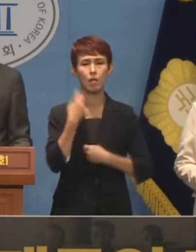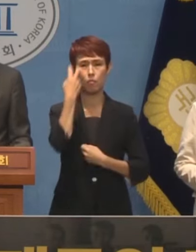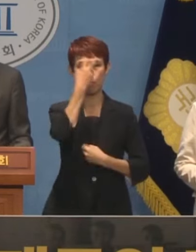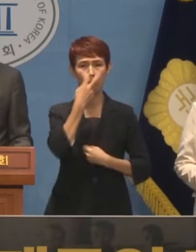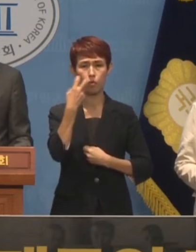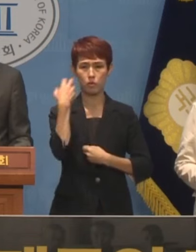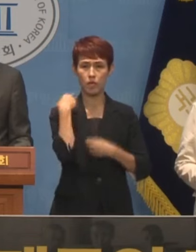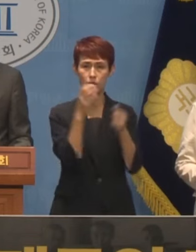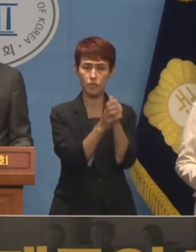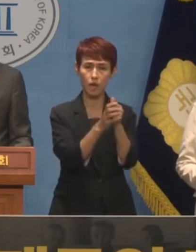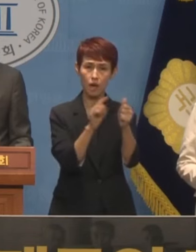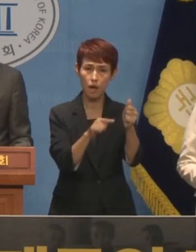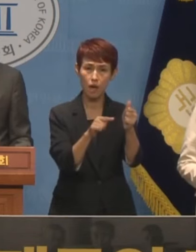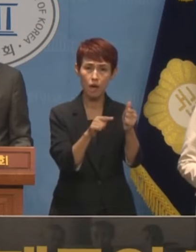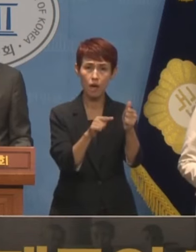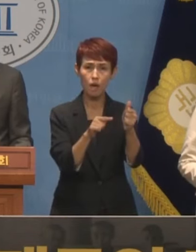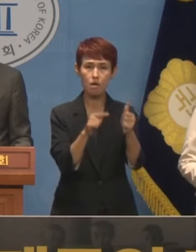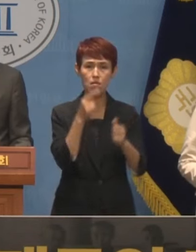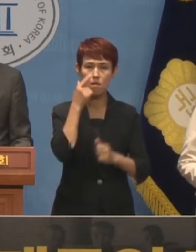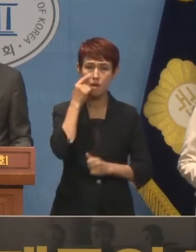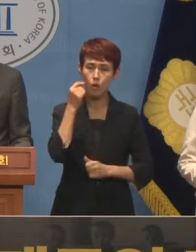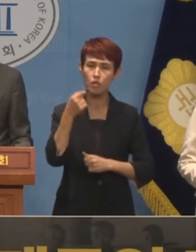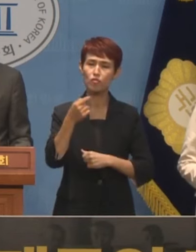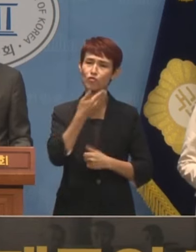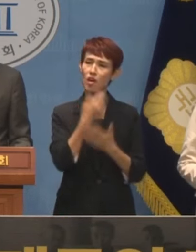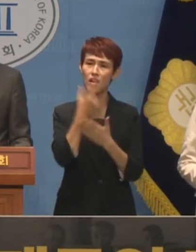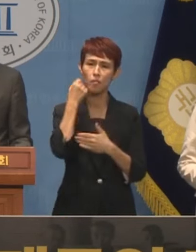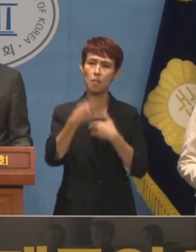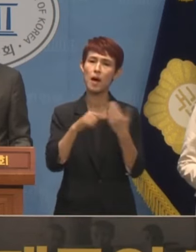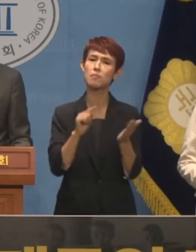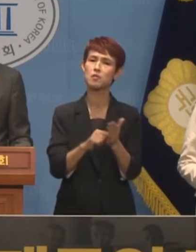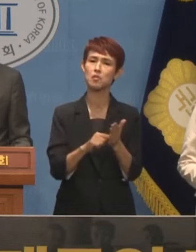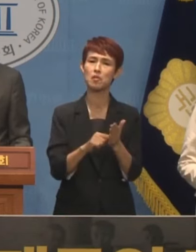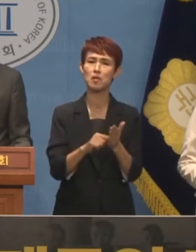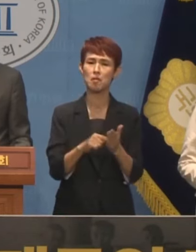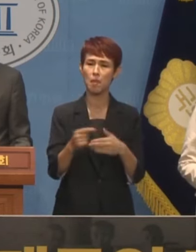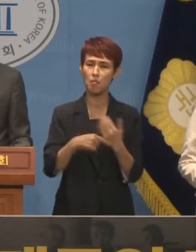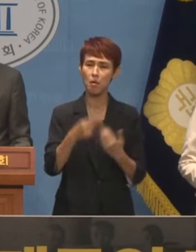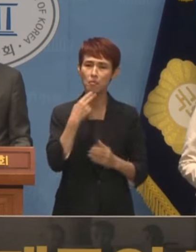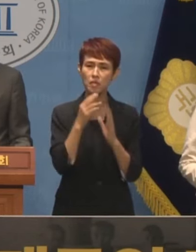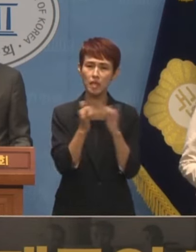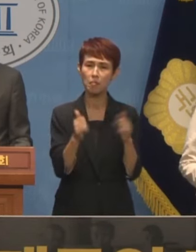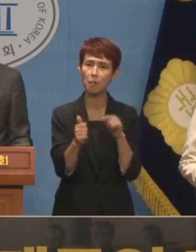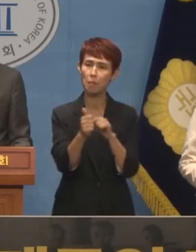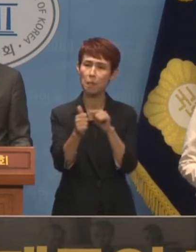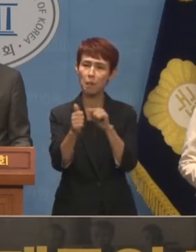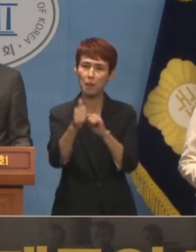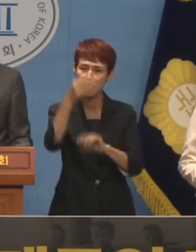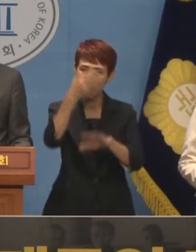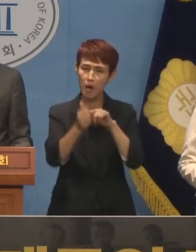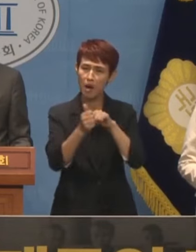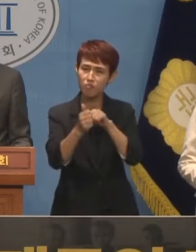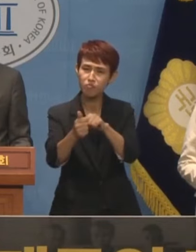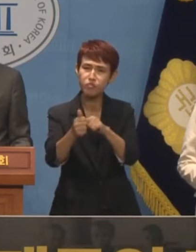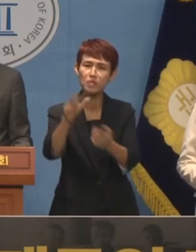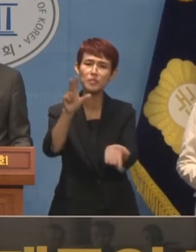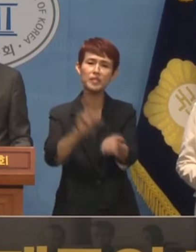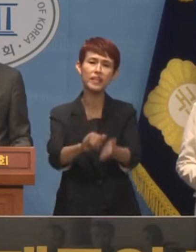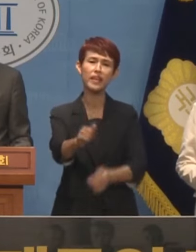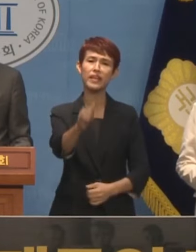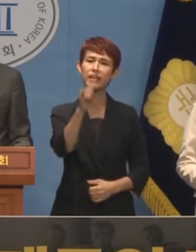책임자가 중요한 건 일본의 마음이죠 마음이 없는 사람을 다 그쳐서 억지로 사과를 받아낼 때 그것이